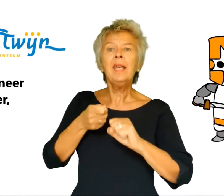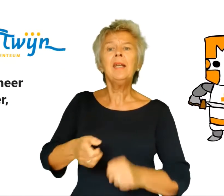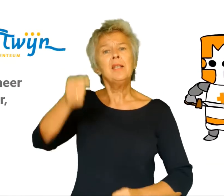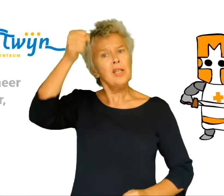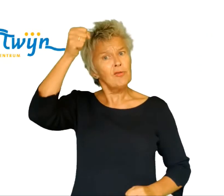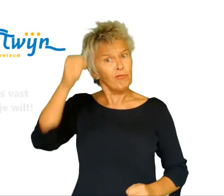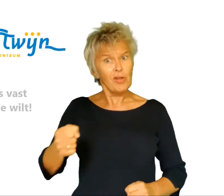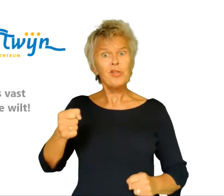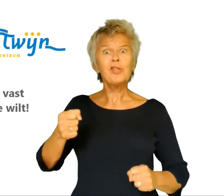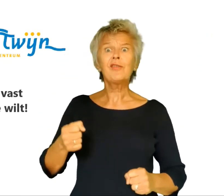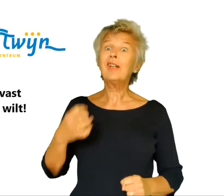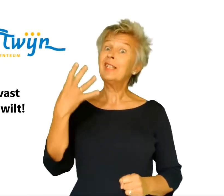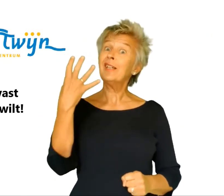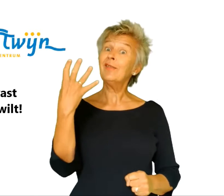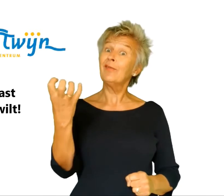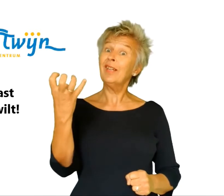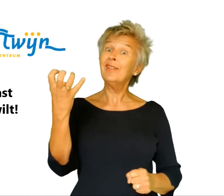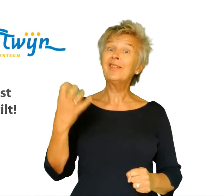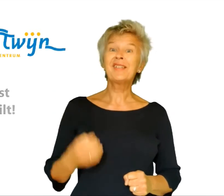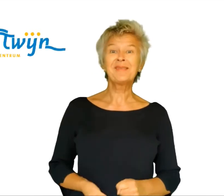Reder, dus vast wat je wilt.